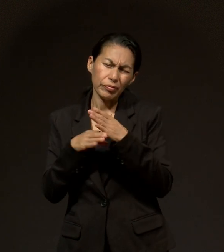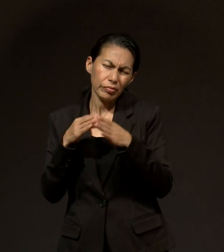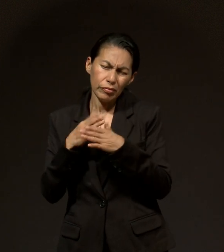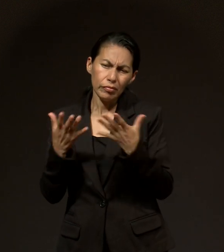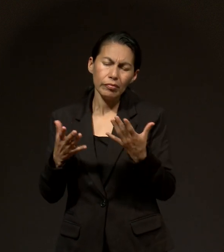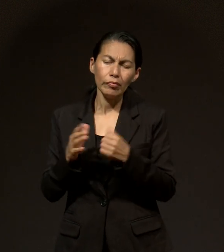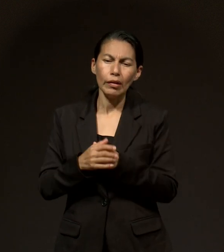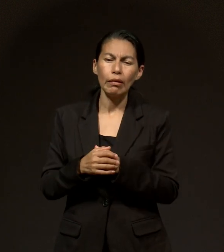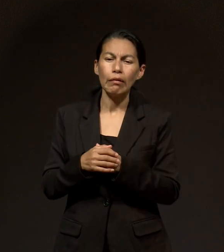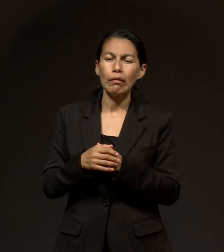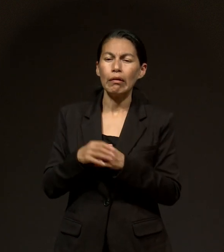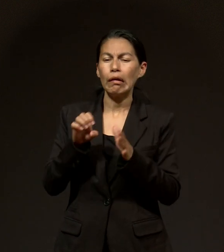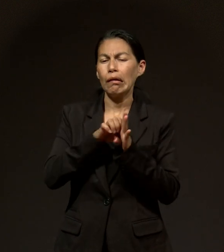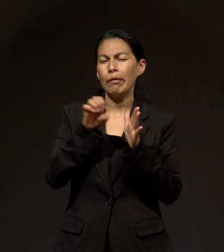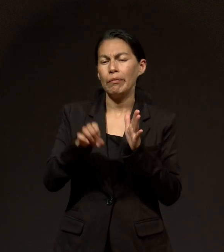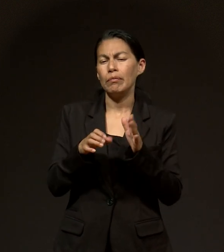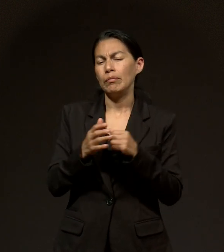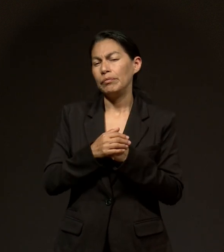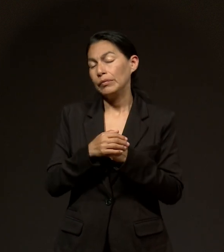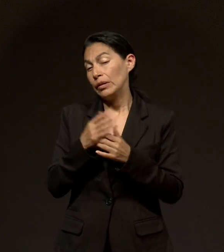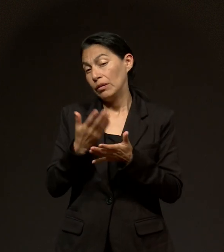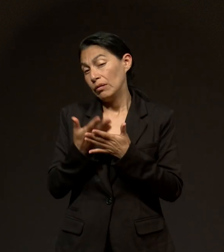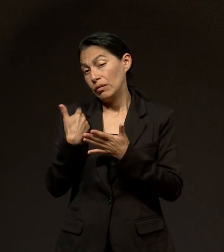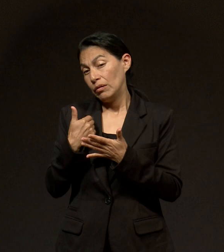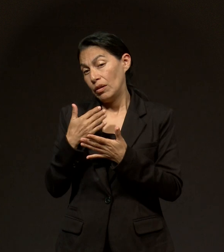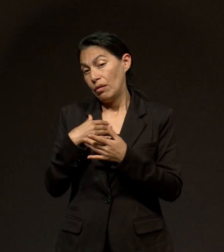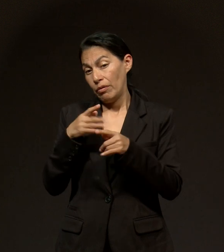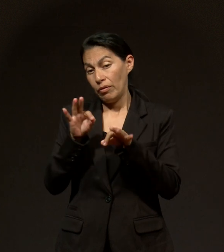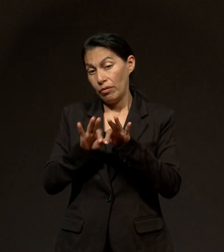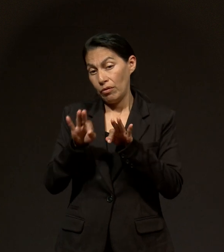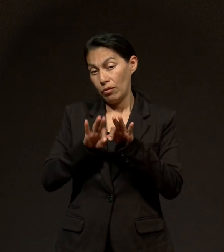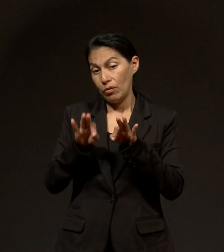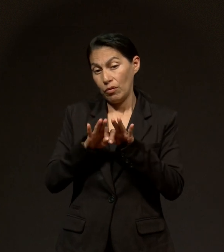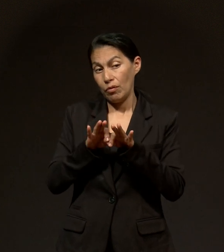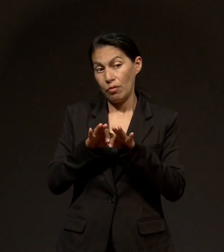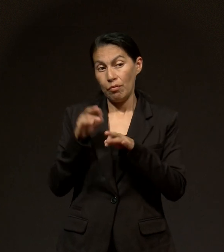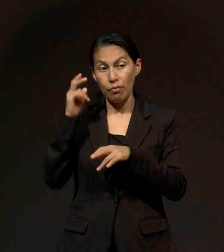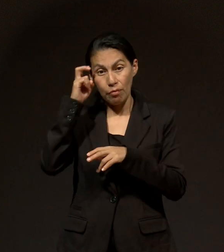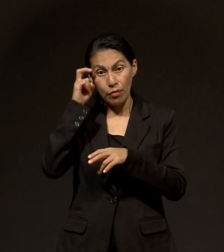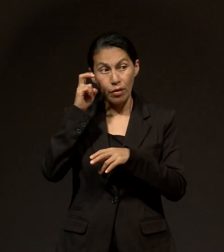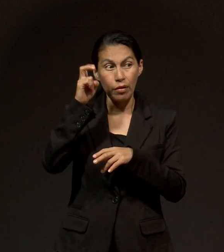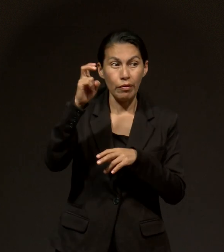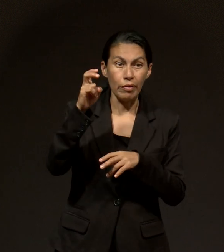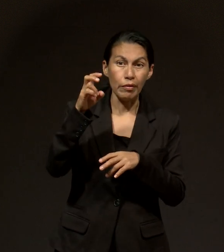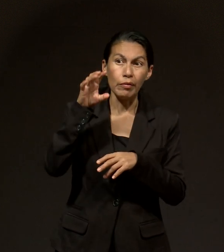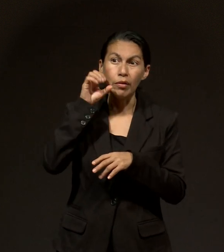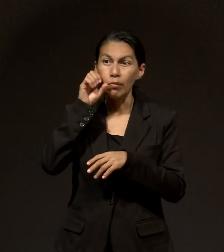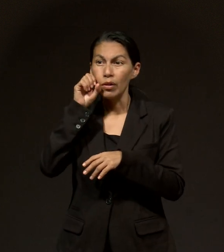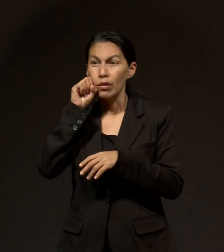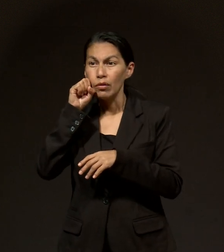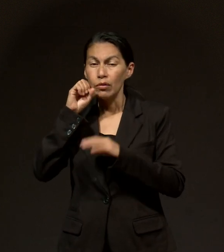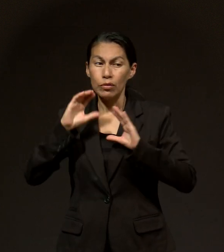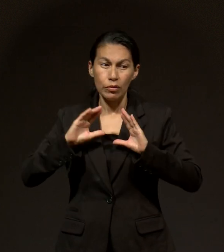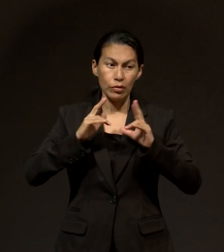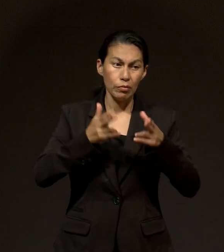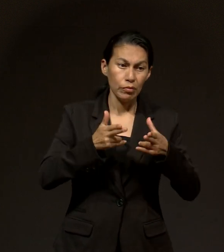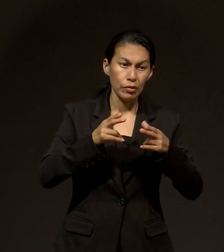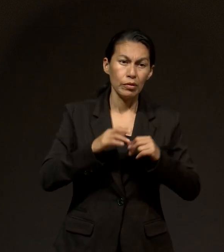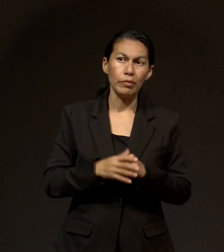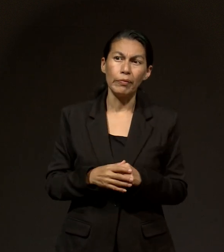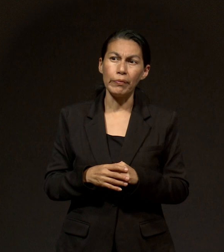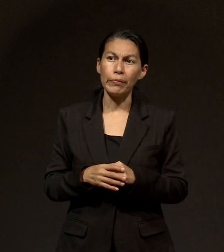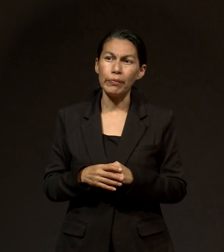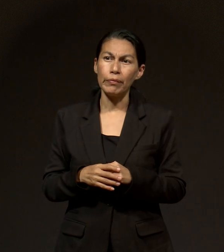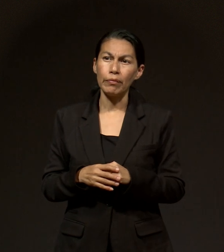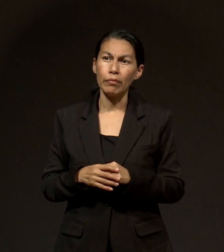ellos iban y venían de Montemorelos a Chiapas. Entonces ellos me hicieron una invitación y yo le